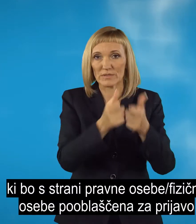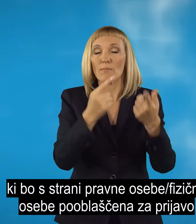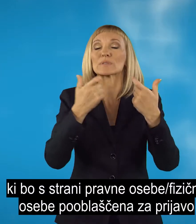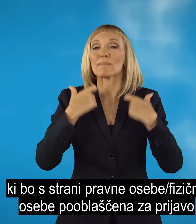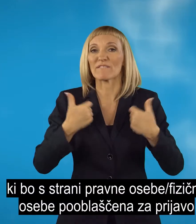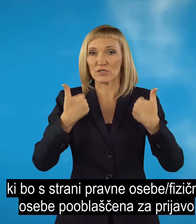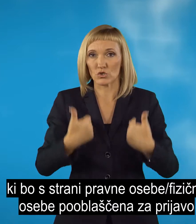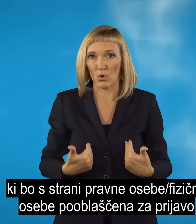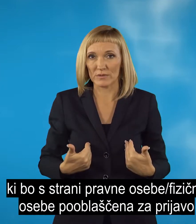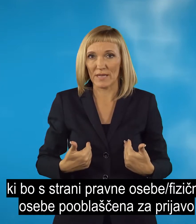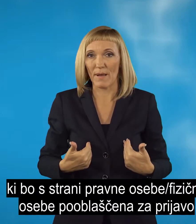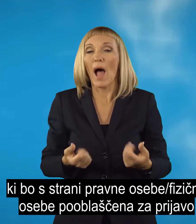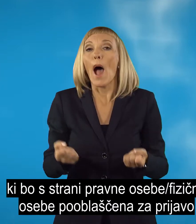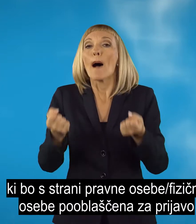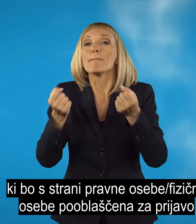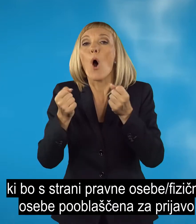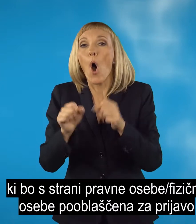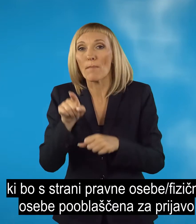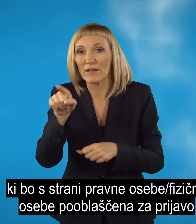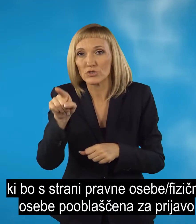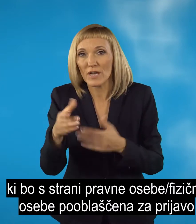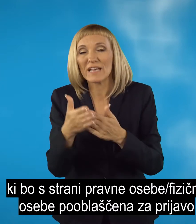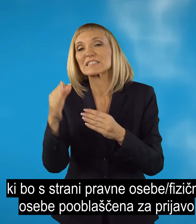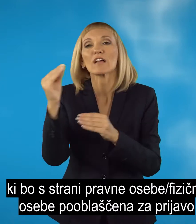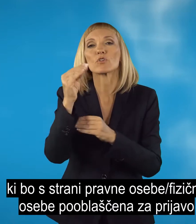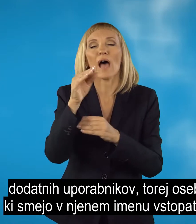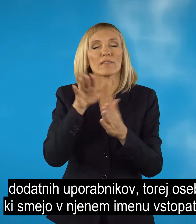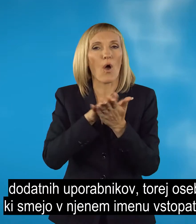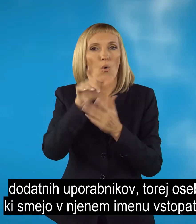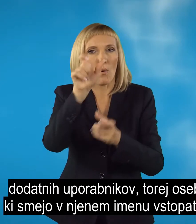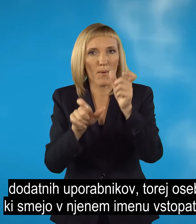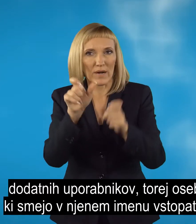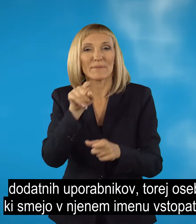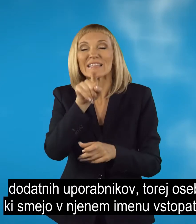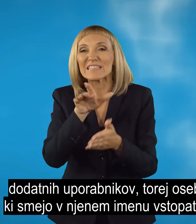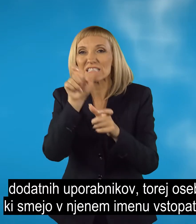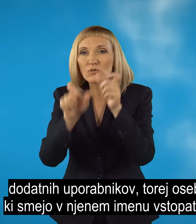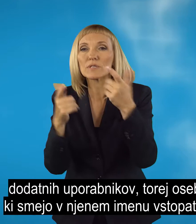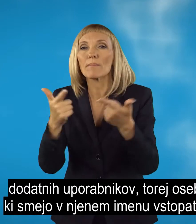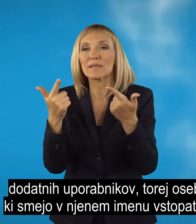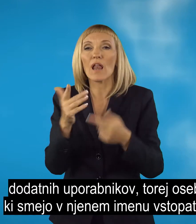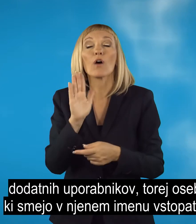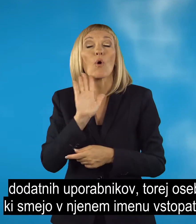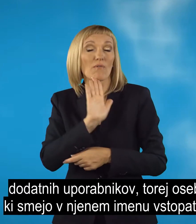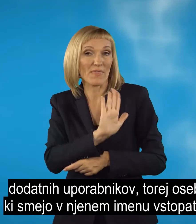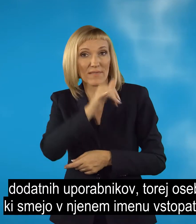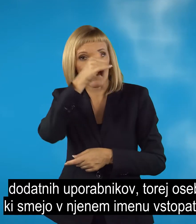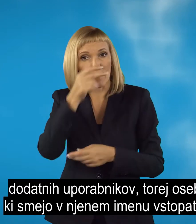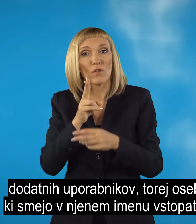oziroma fizične osebe pooblaščena za prijavo dodatnih uporabnikov, torej oseb, ki smejo v njenem imenu vstopati